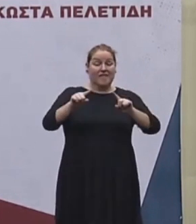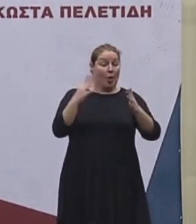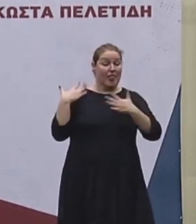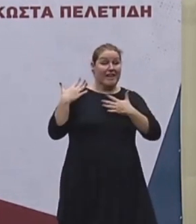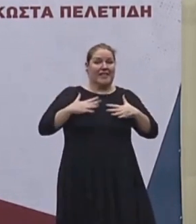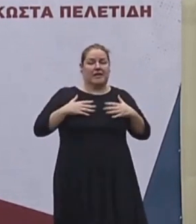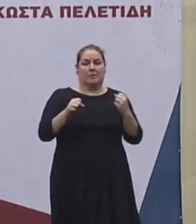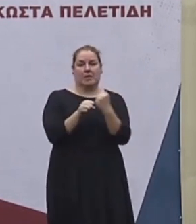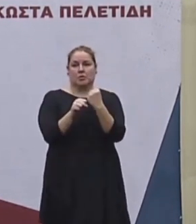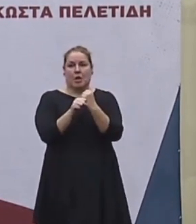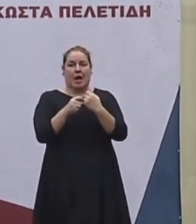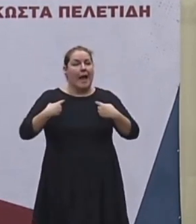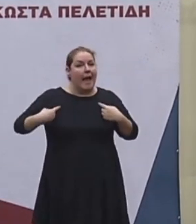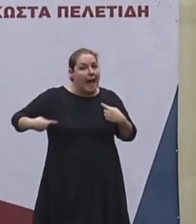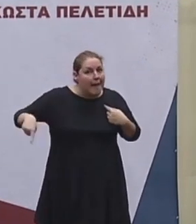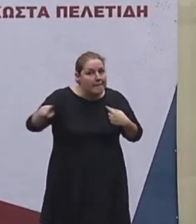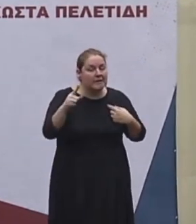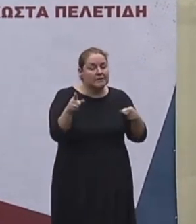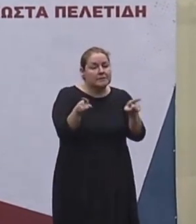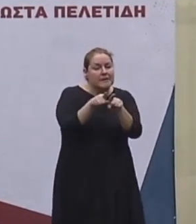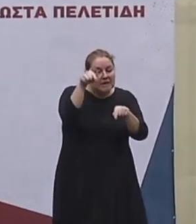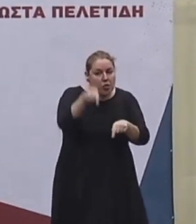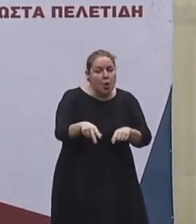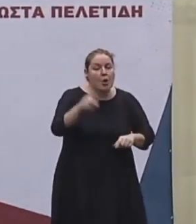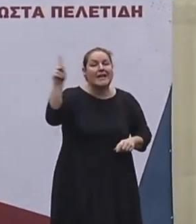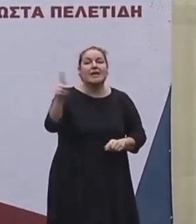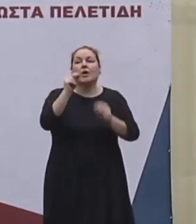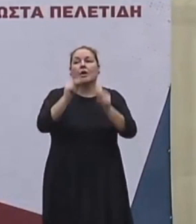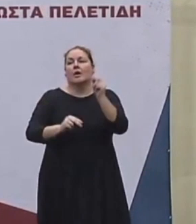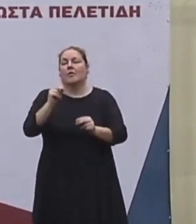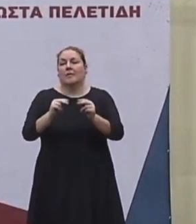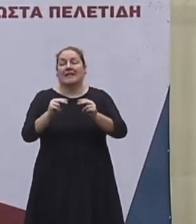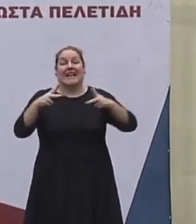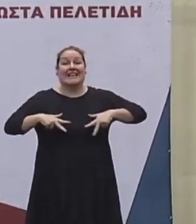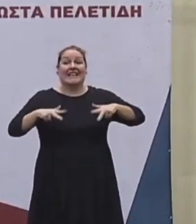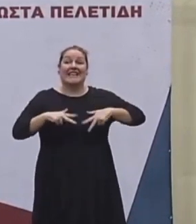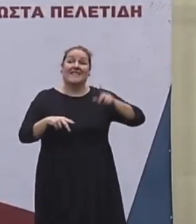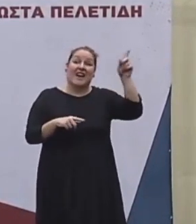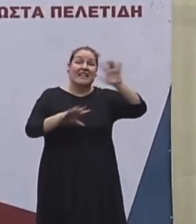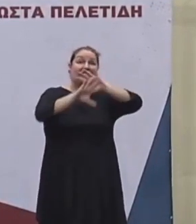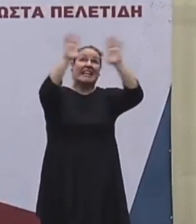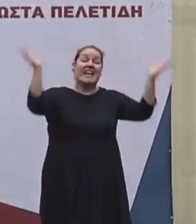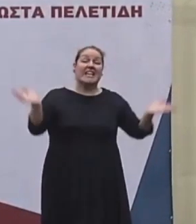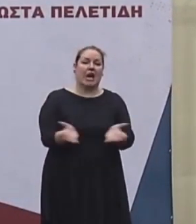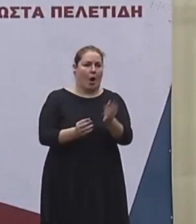Ότι εμείς είμαστε για τα τοπικά προβλήματα και η κυβέρνηση για τα